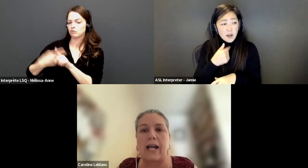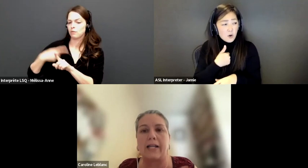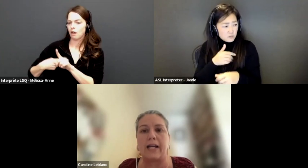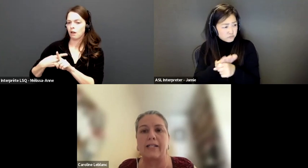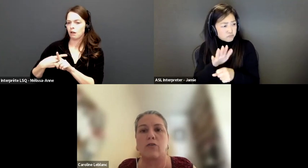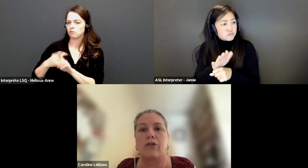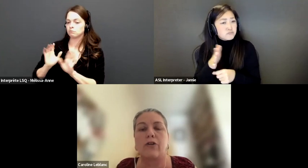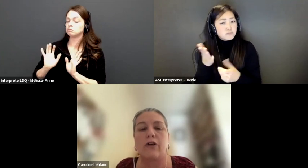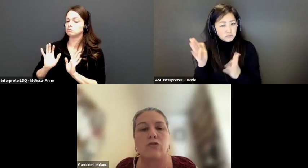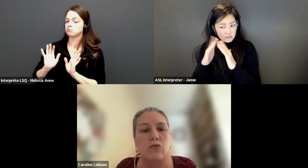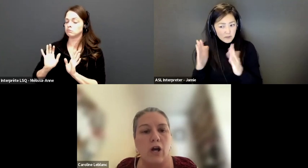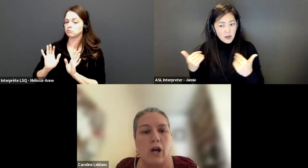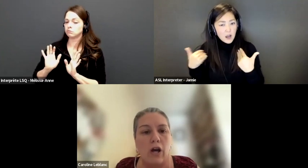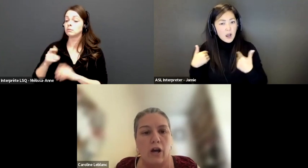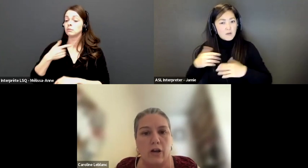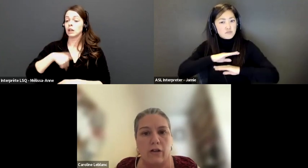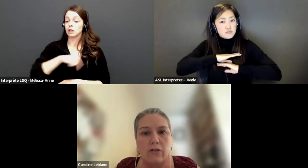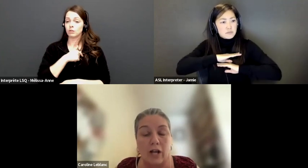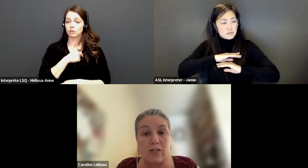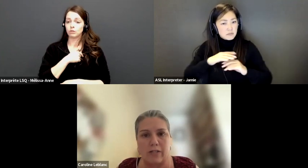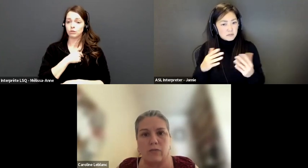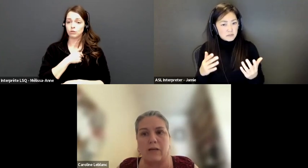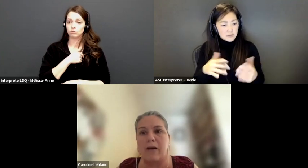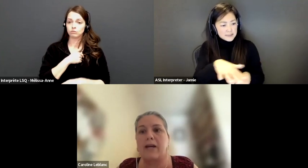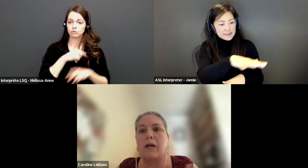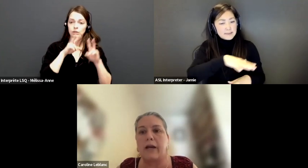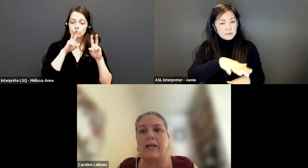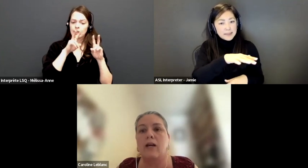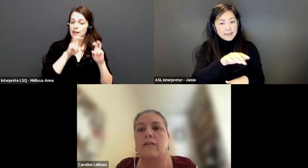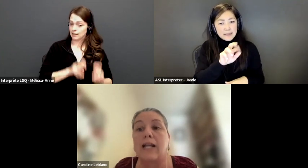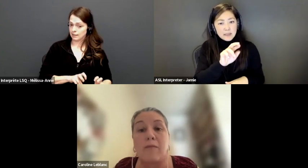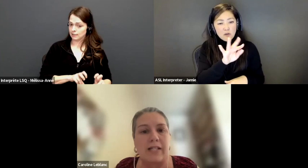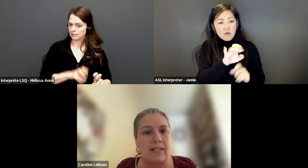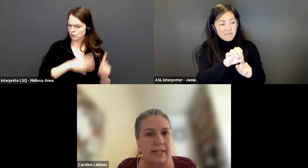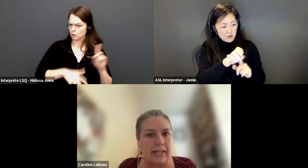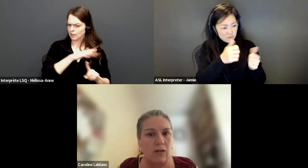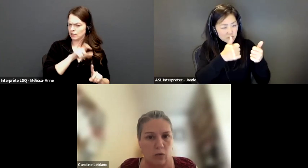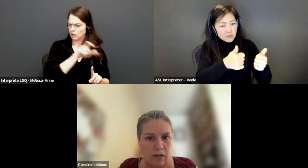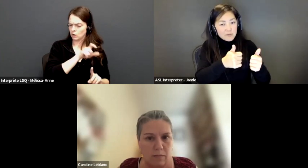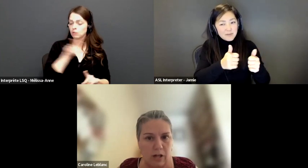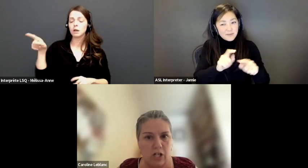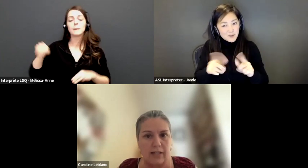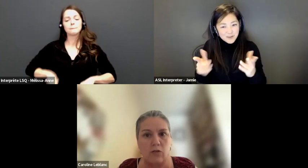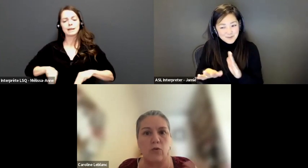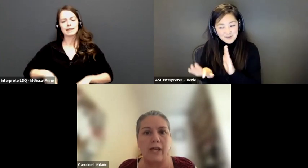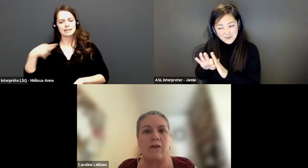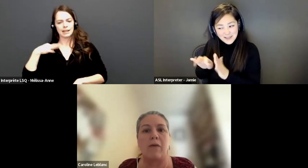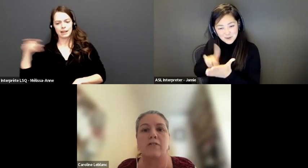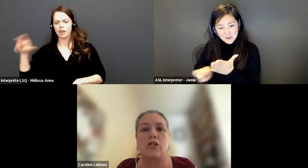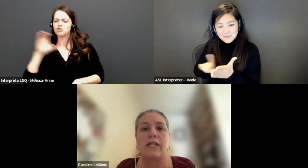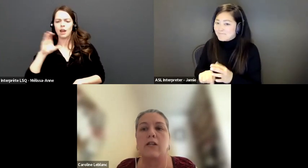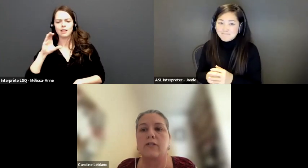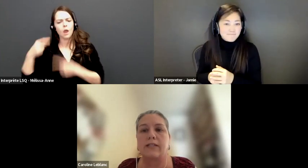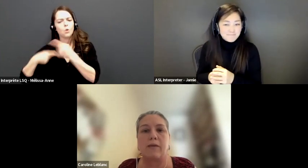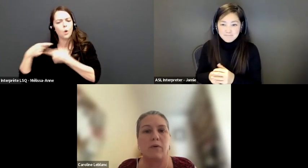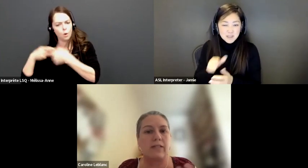rapport à l'analyse qu'on a de la situation au Québec, et c'est la ministre déléguée au transport, Chantal Rouleau, qui avait